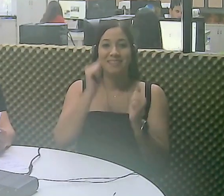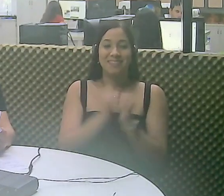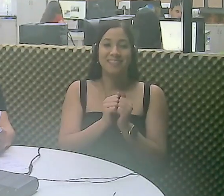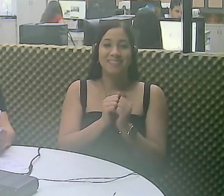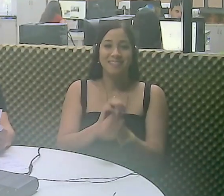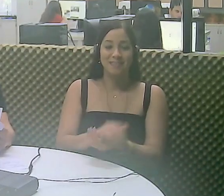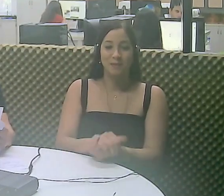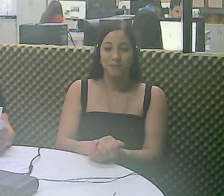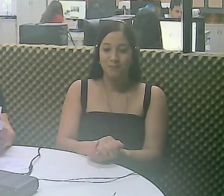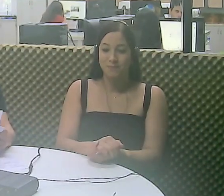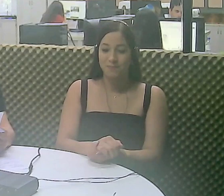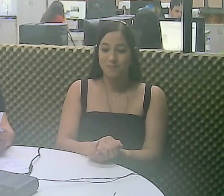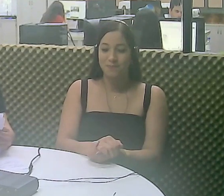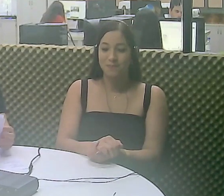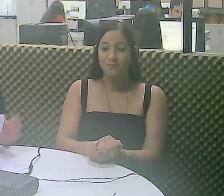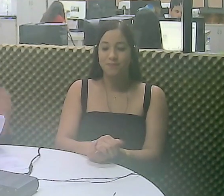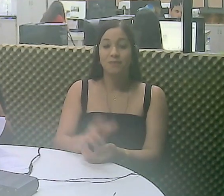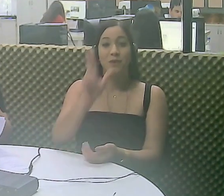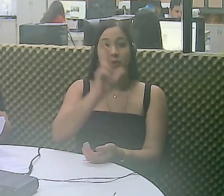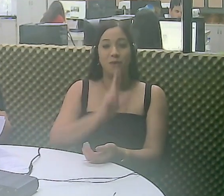Vem com a gente!